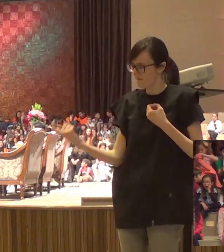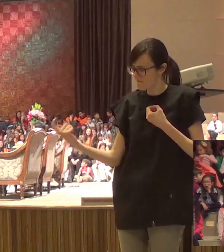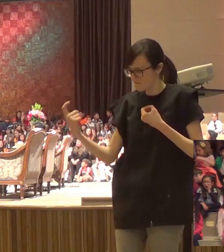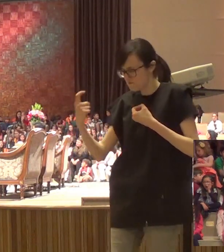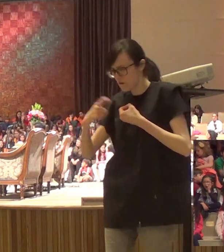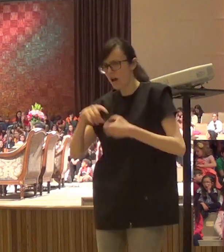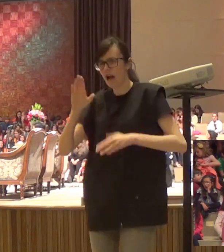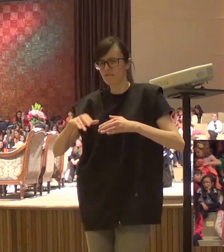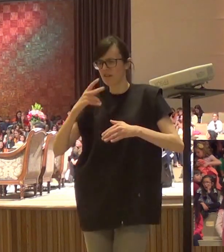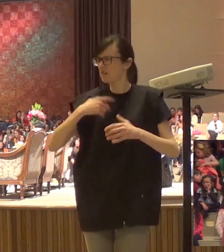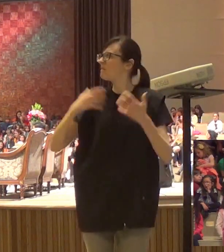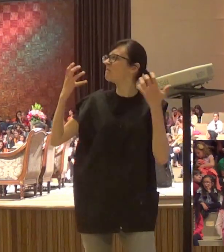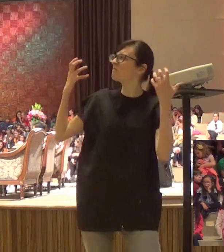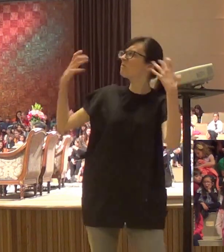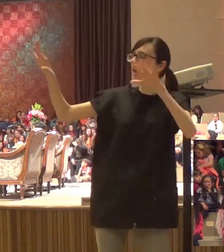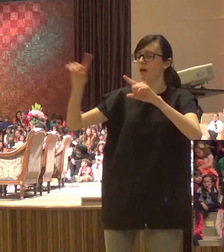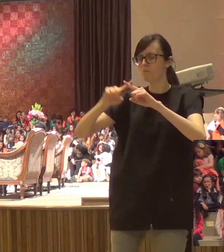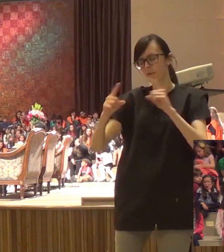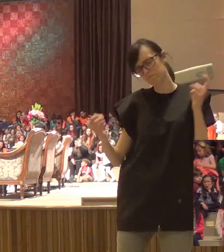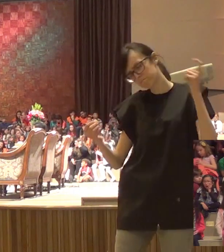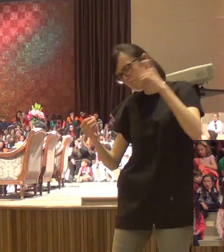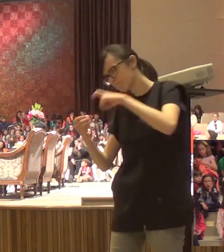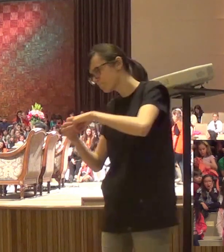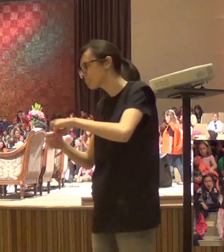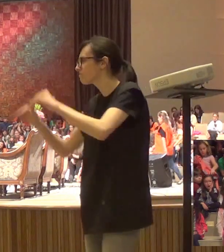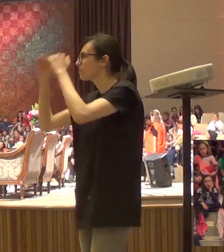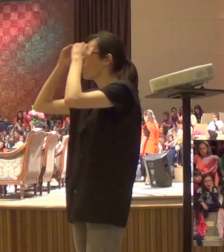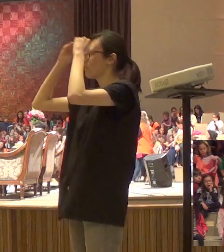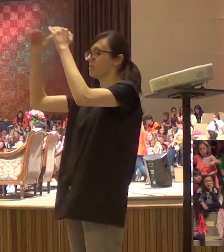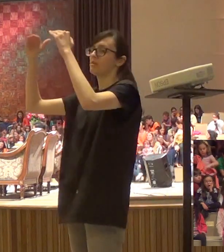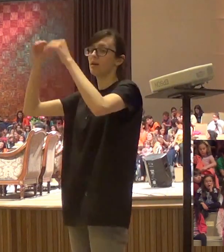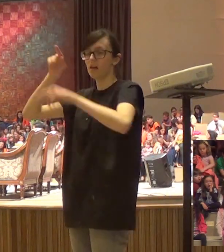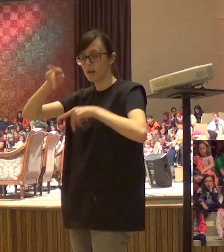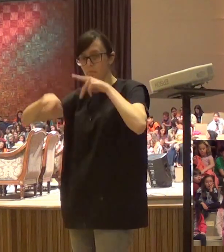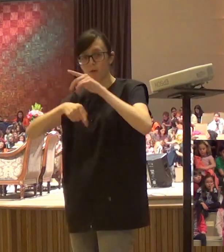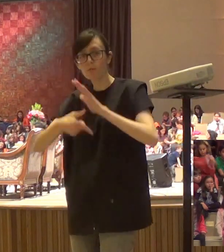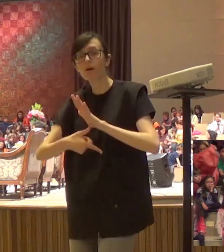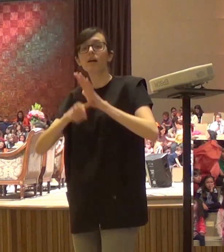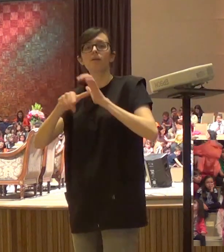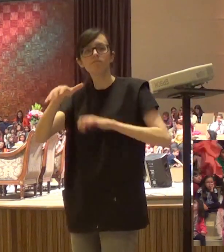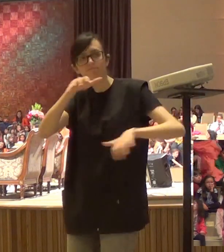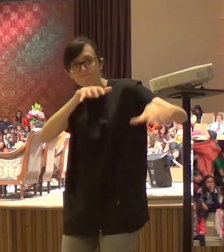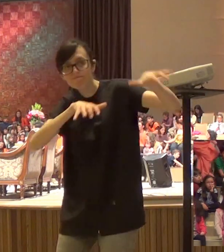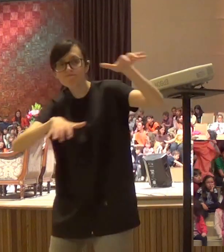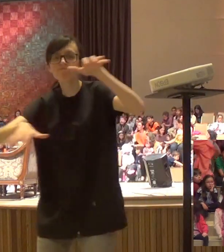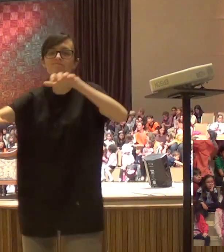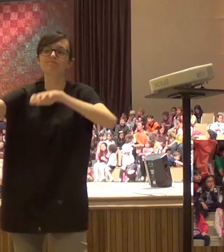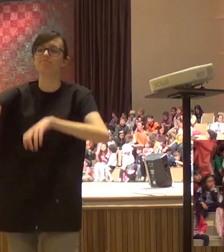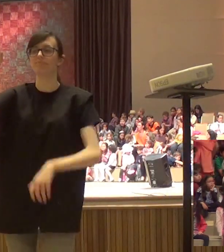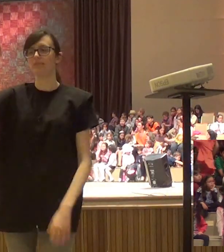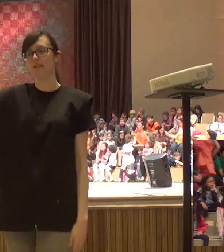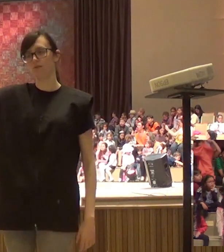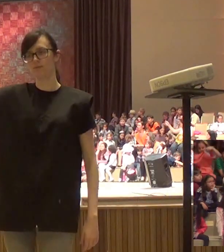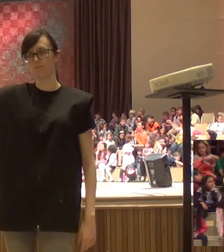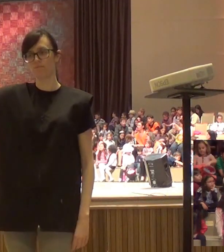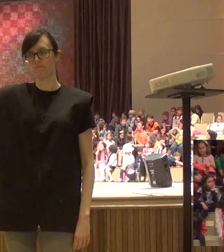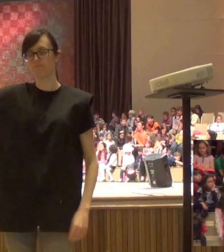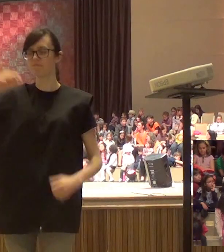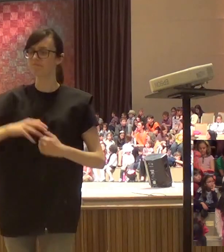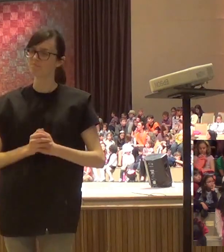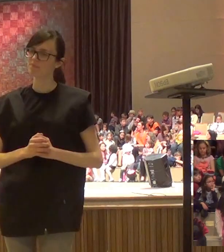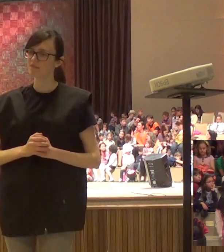pais aos seus filhos. E os desobedientes à sabedoria dos justos. Para deixar um povo preparado